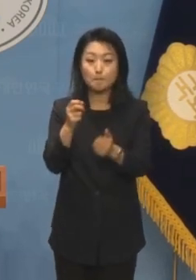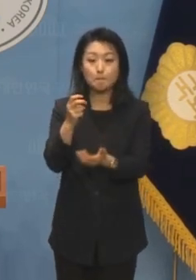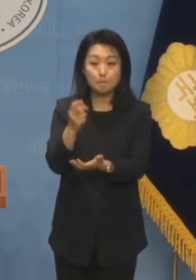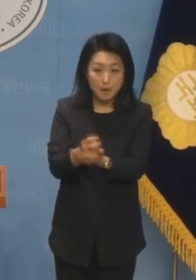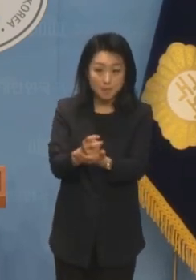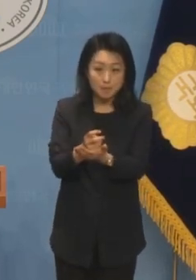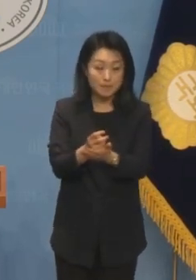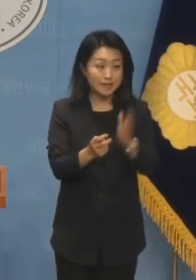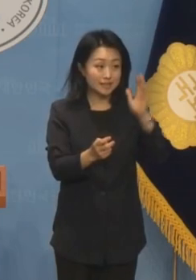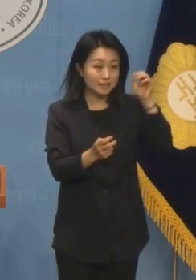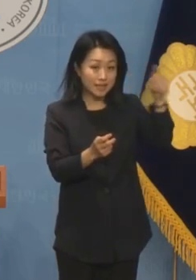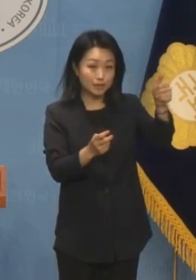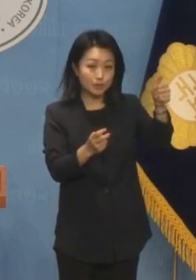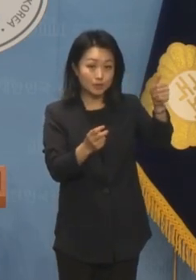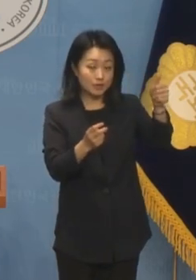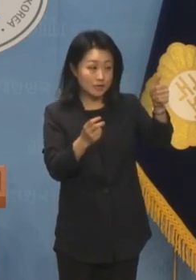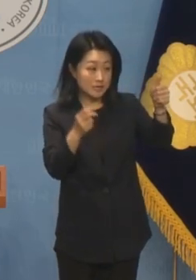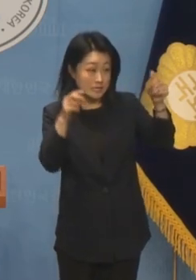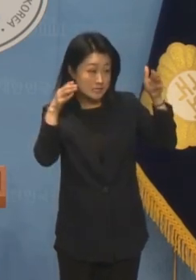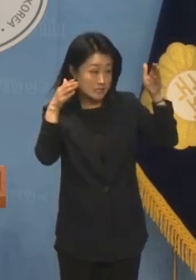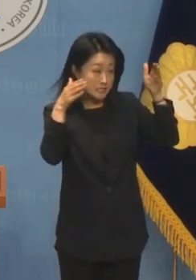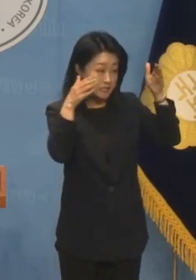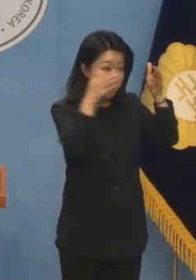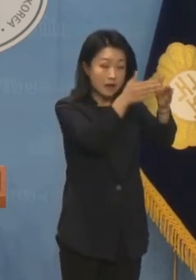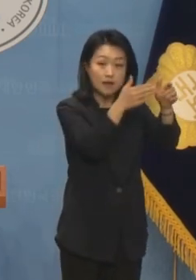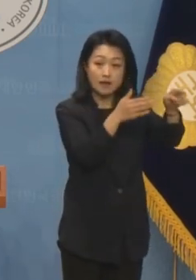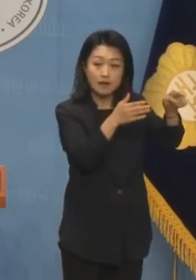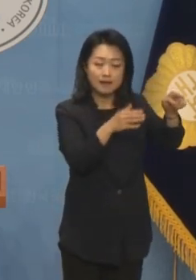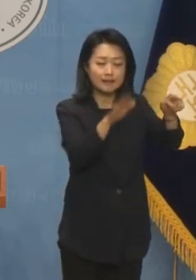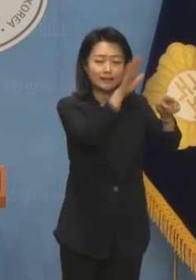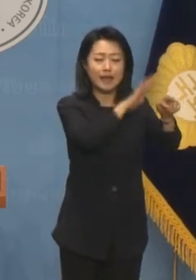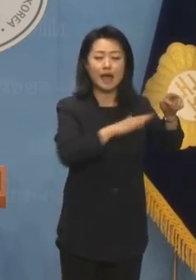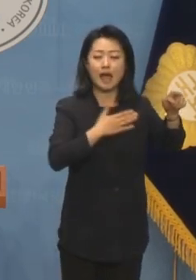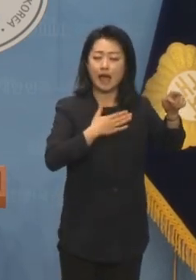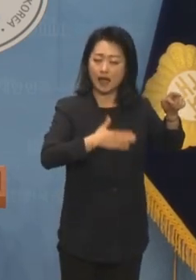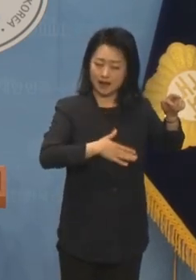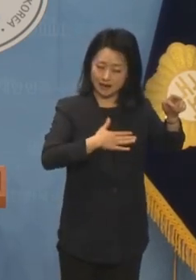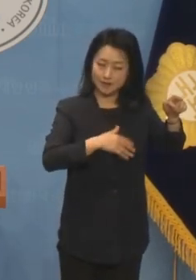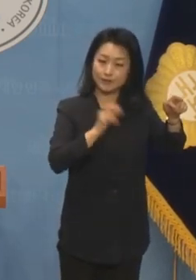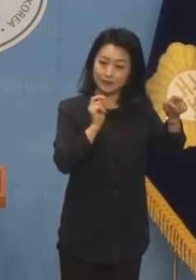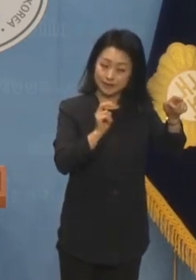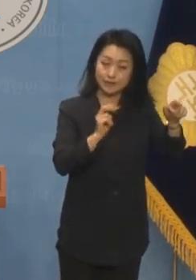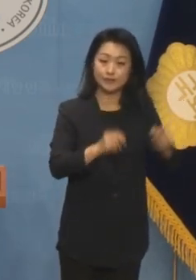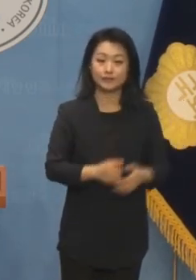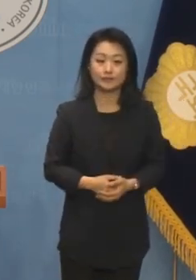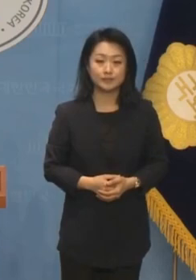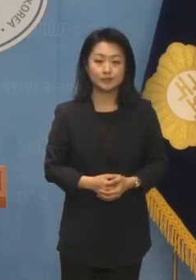자신을 겨냥하고 있다는 사실을 누구보다도 더 잘 알기 때문입니다.